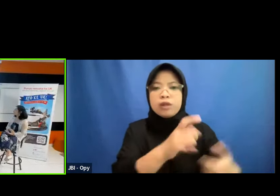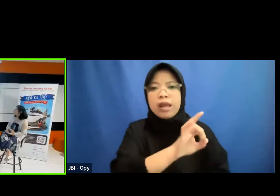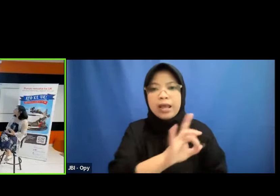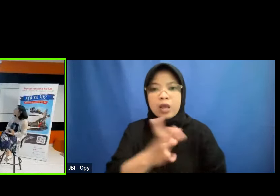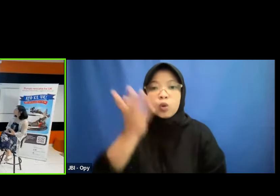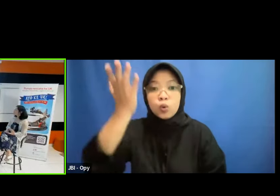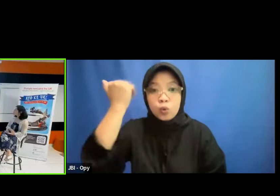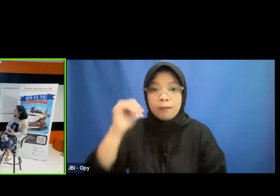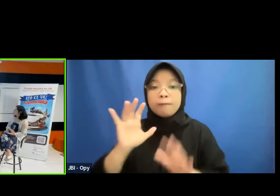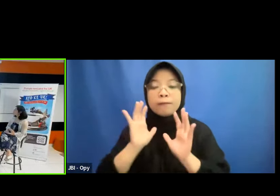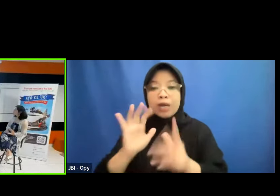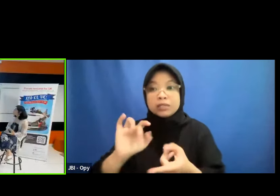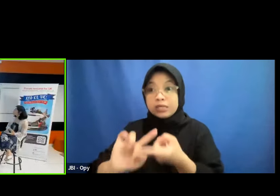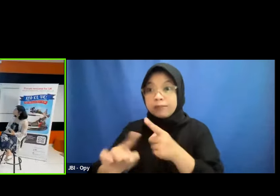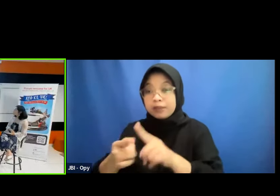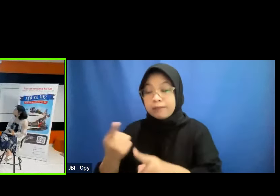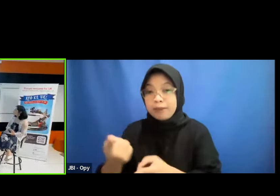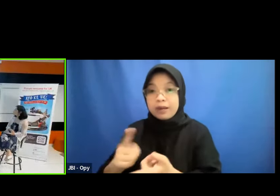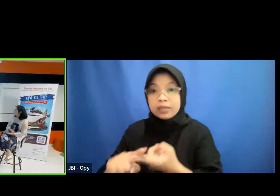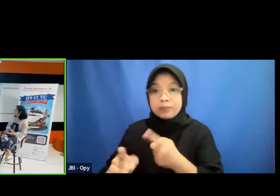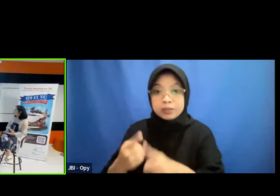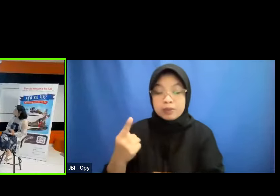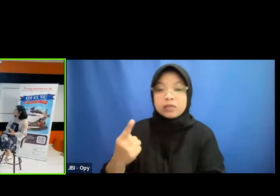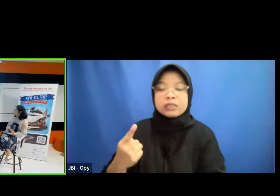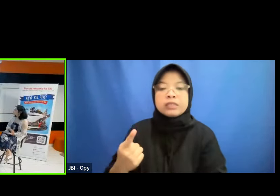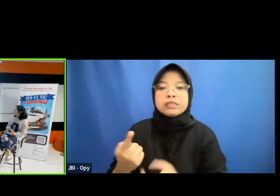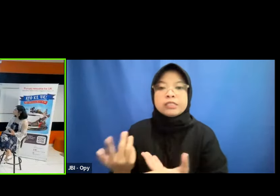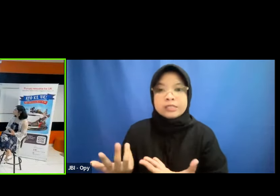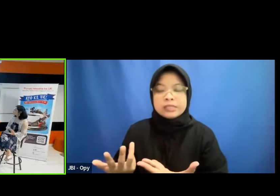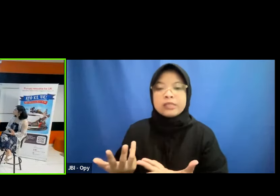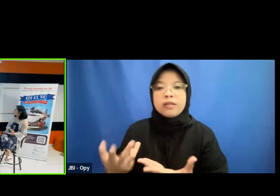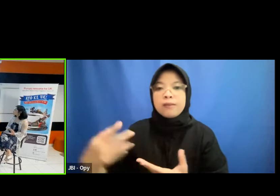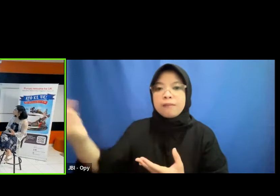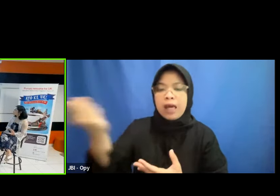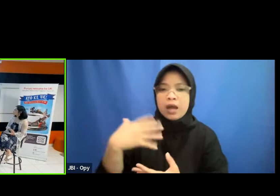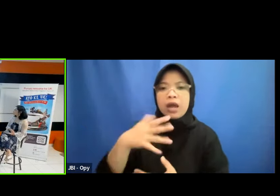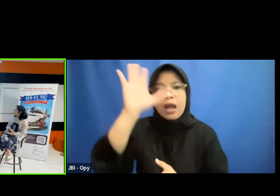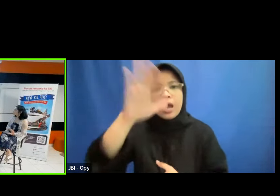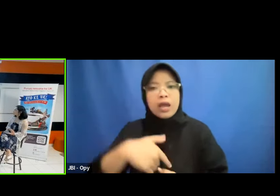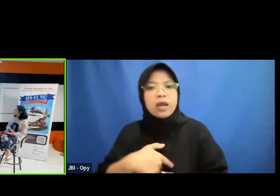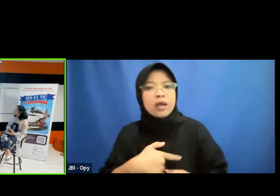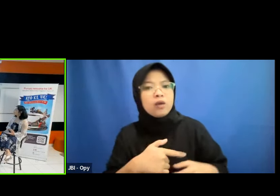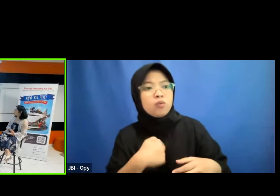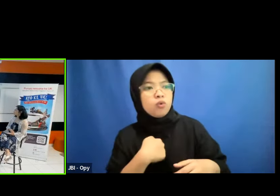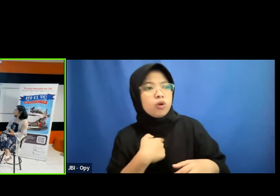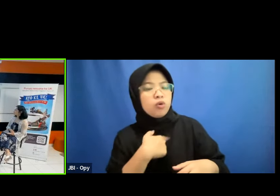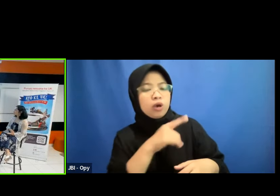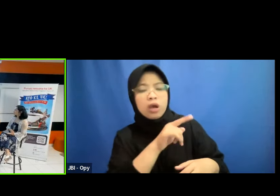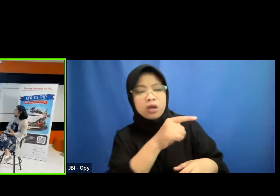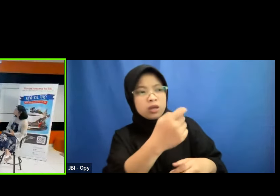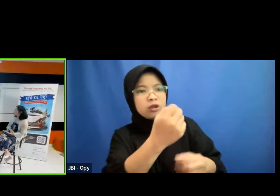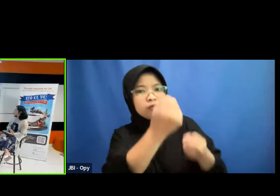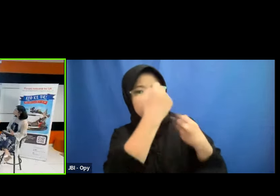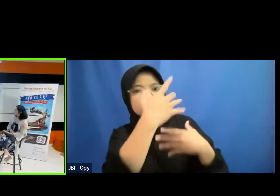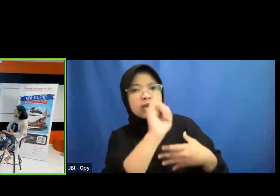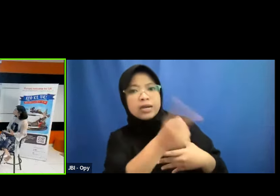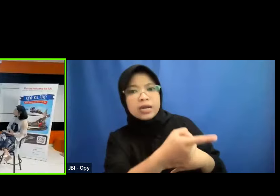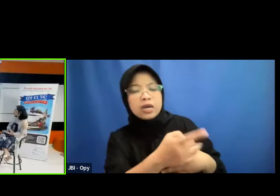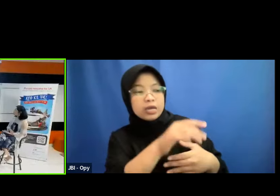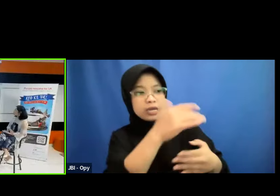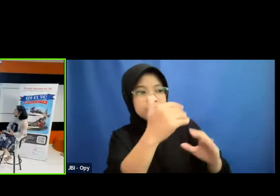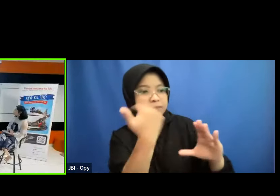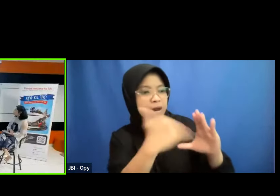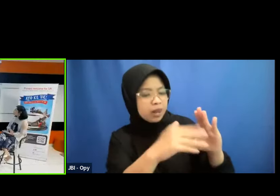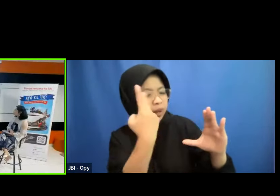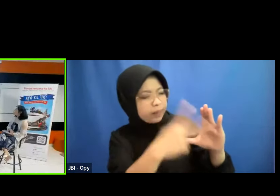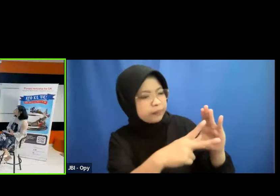kolega-kolegaku dan juga teman-temanku yanging semua itu pada ngasih tahu Oh gua direject nih gitu terus stku buka email kok